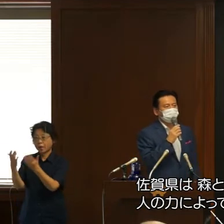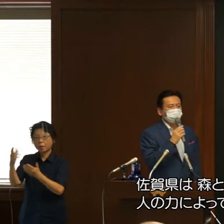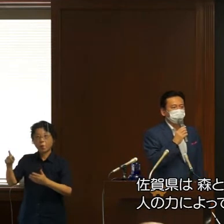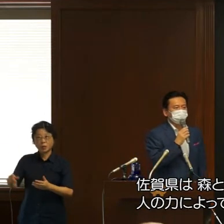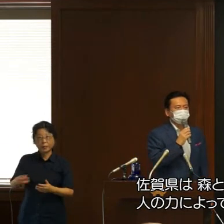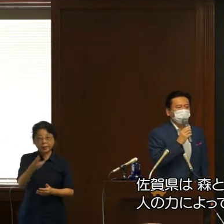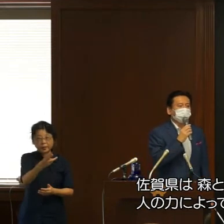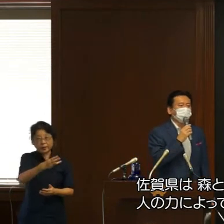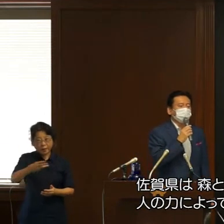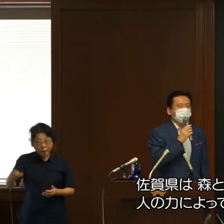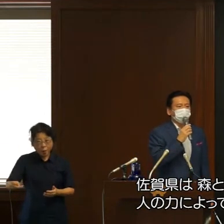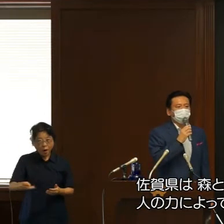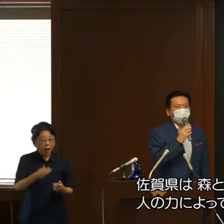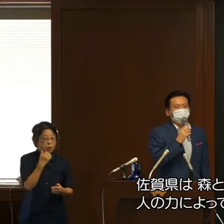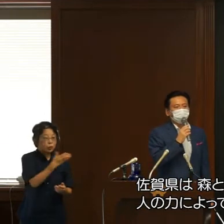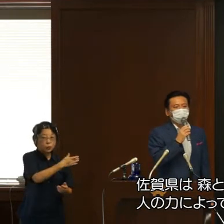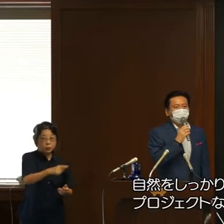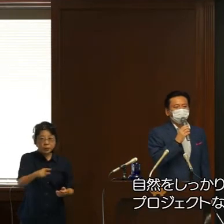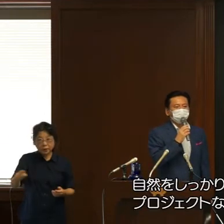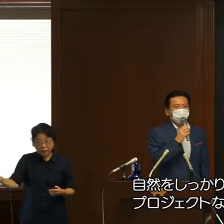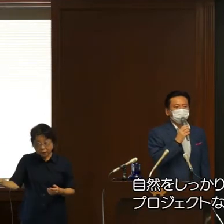つなげていくというその